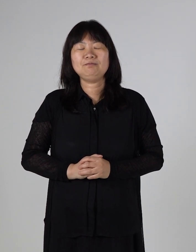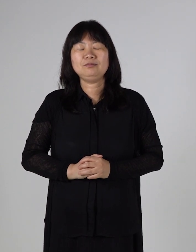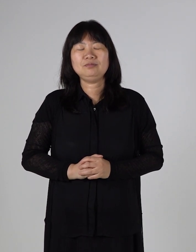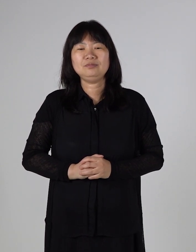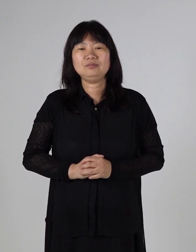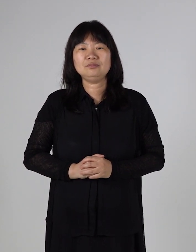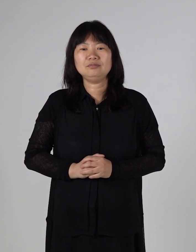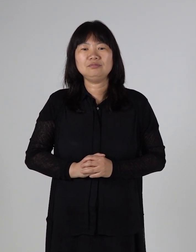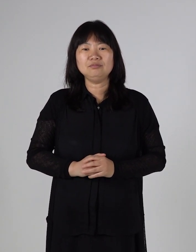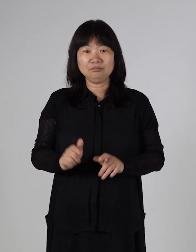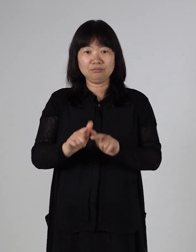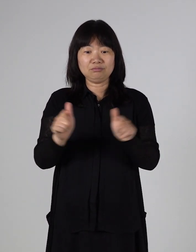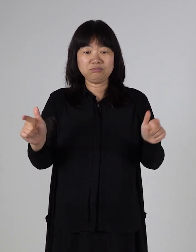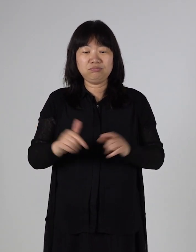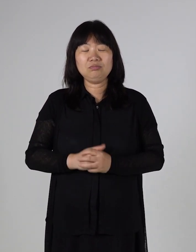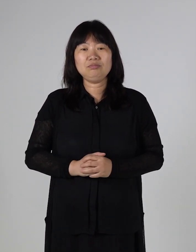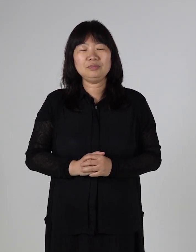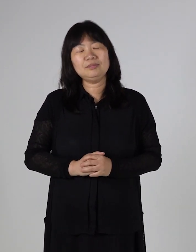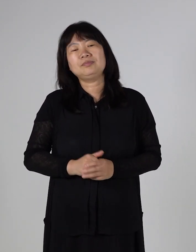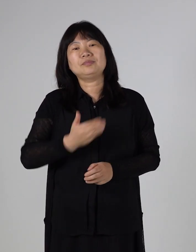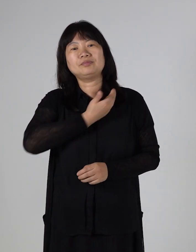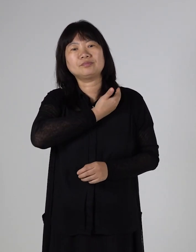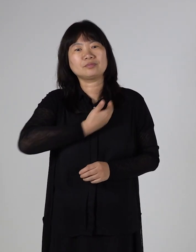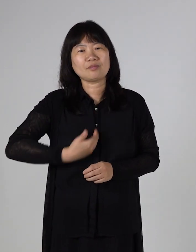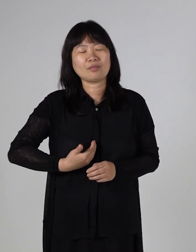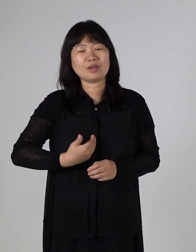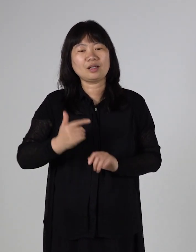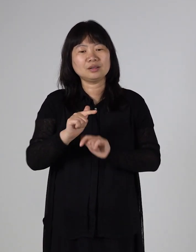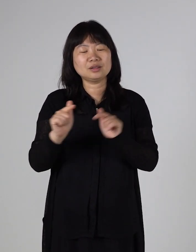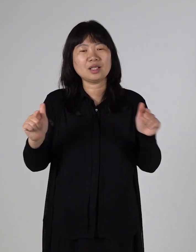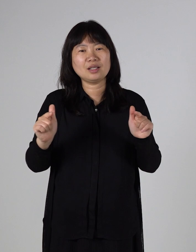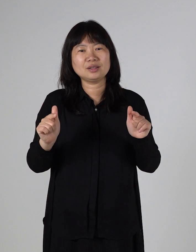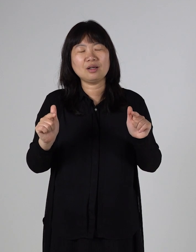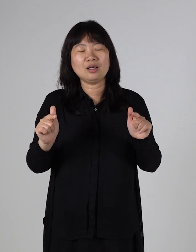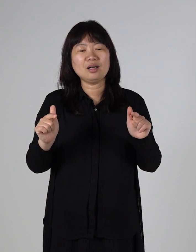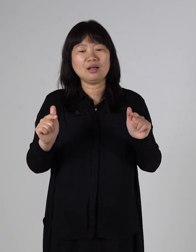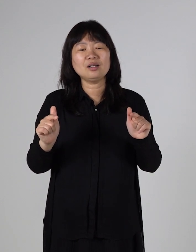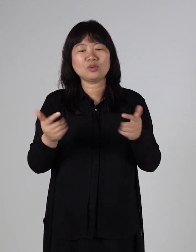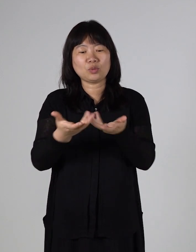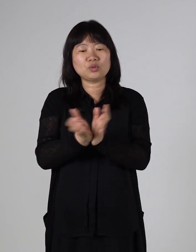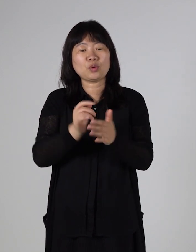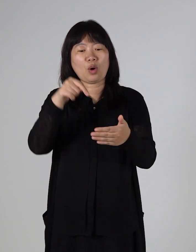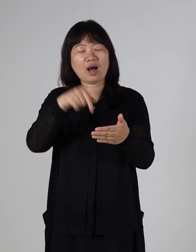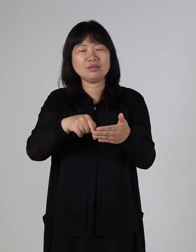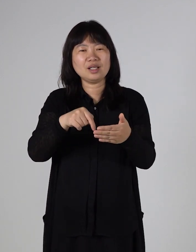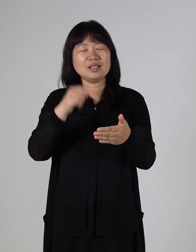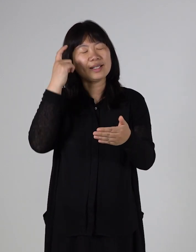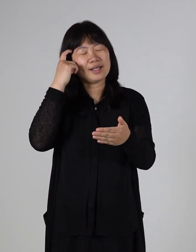이 지금 여러 가지가 제자들 이 다양한 구성원들 속에는 엉켜 있는 거예요.